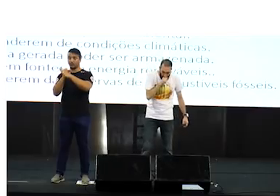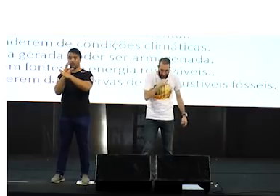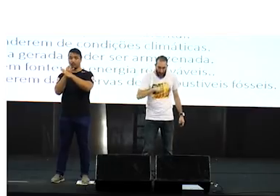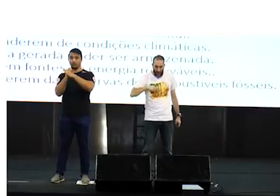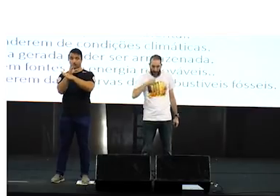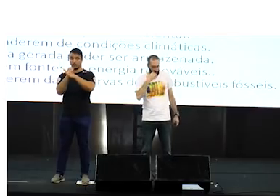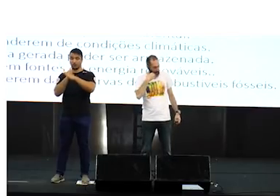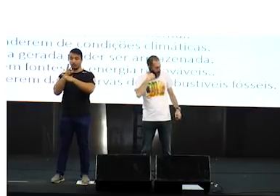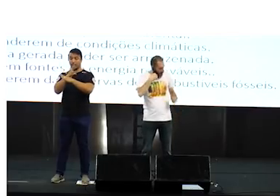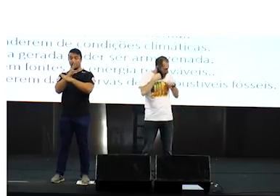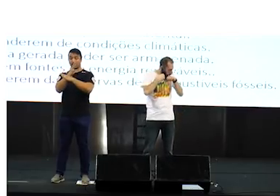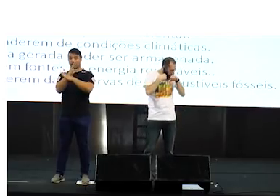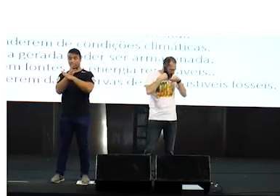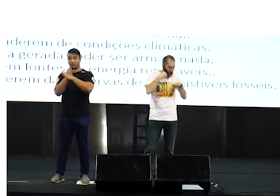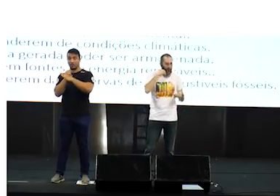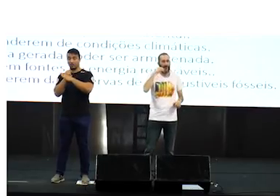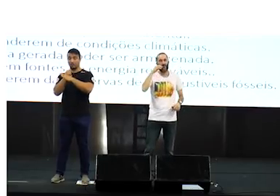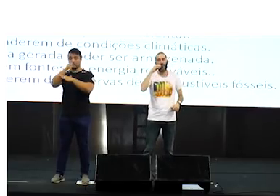fotovoltaicas.